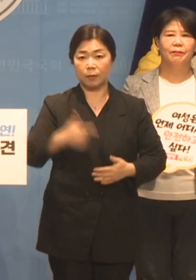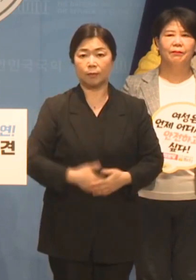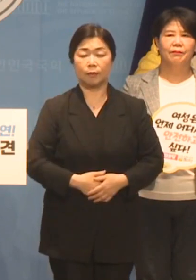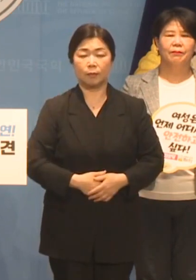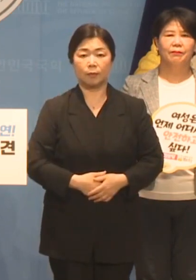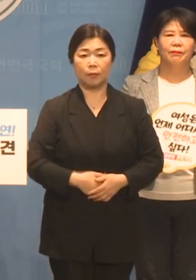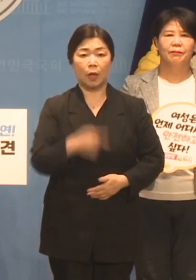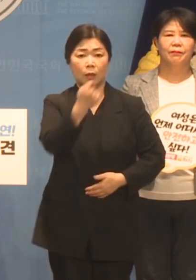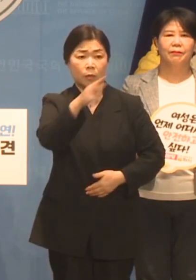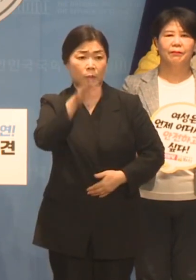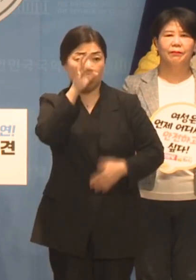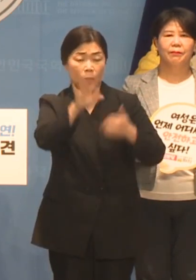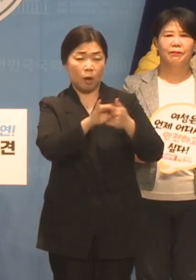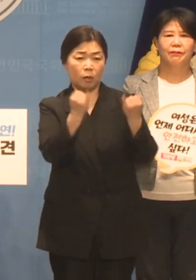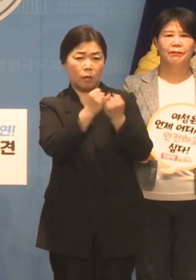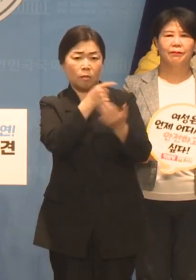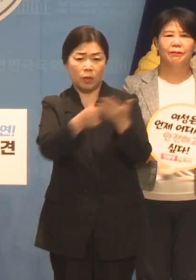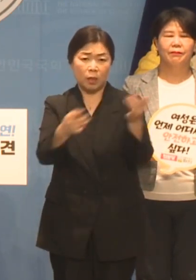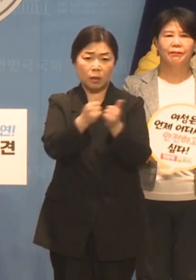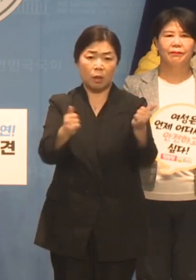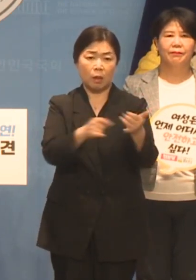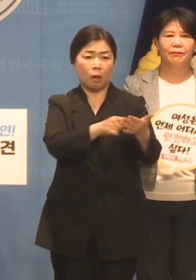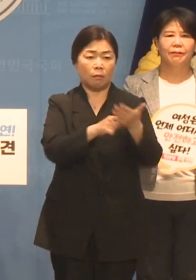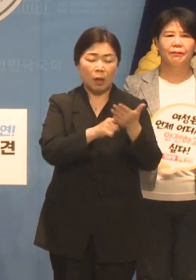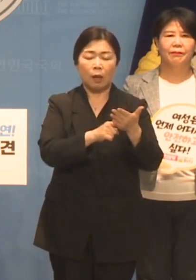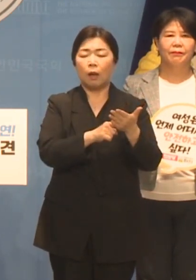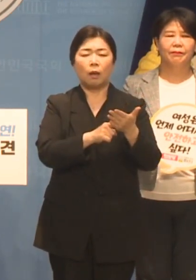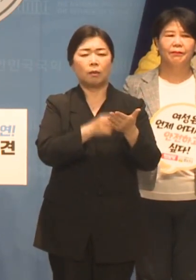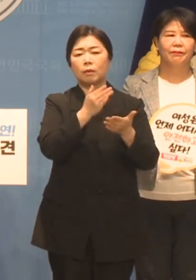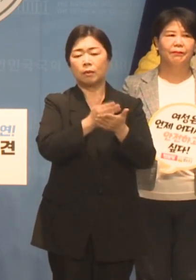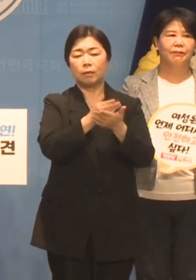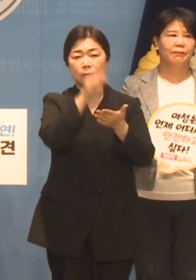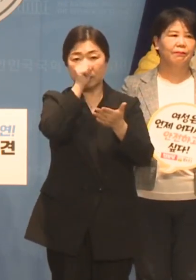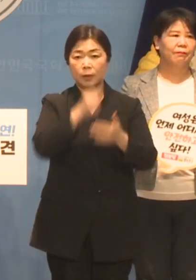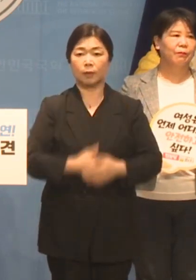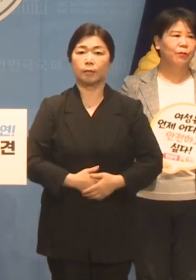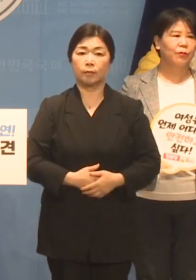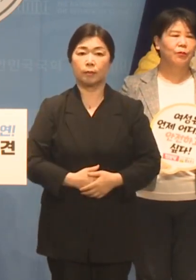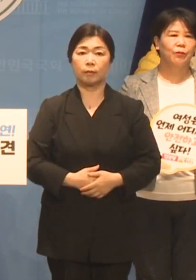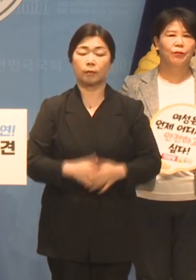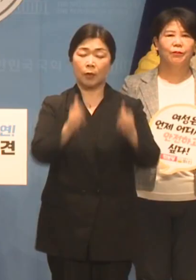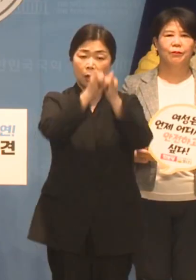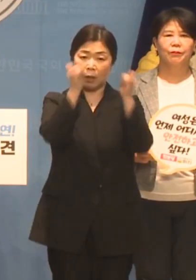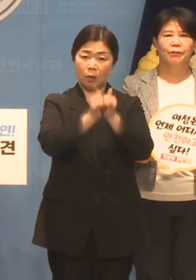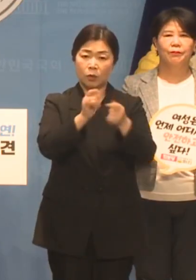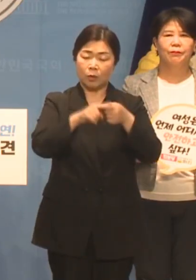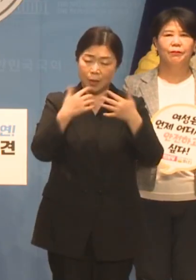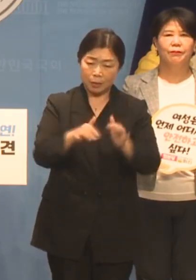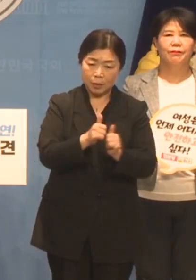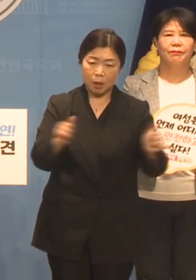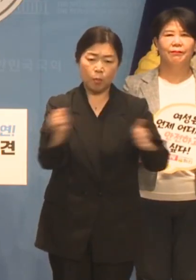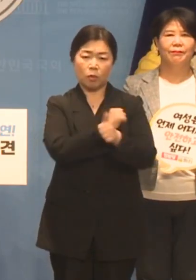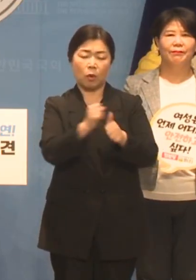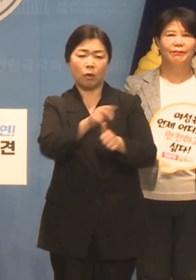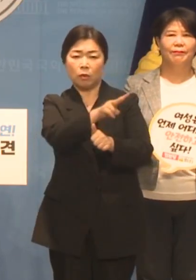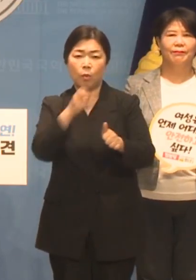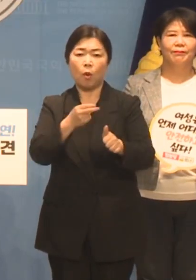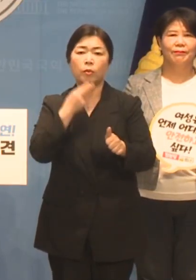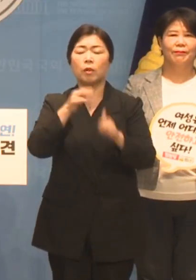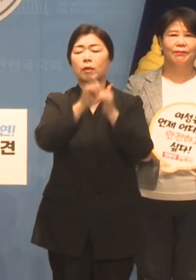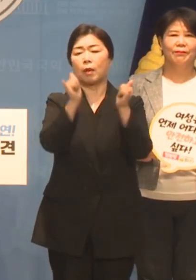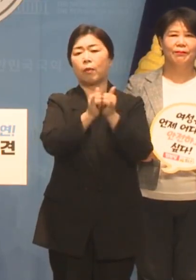뜨는 일이 없었으면 좋겠습니다. 여성을 포함한 사회적 약자에 대한 폭력과 혐오가 없는 사회를